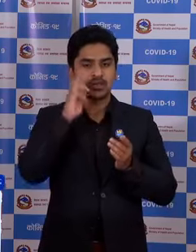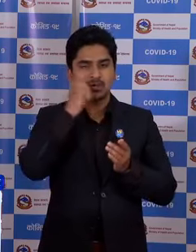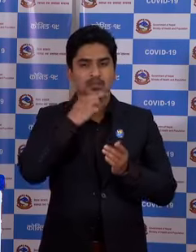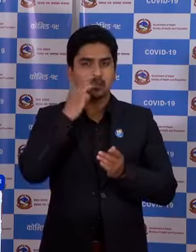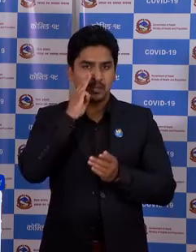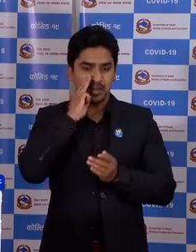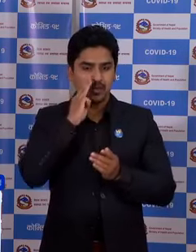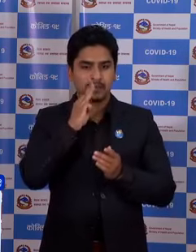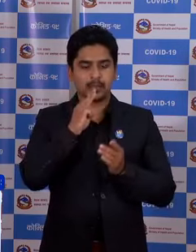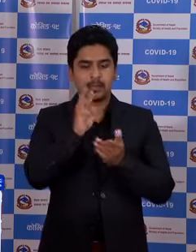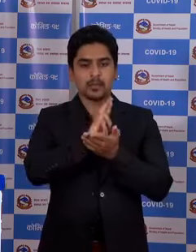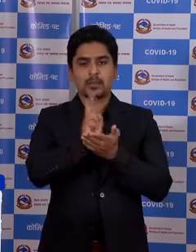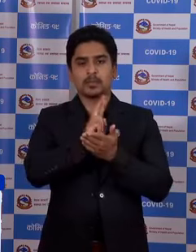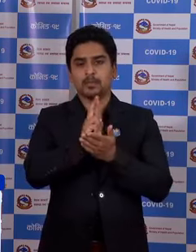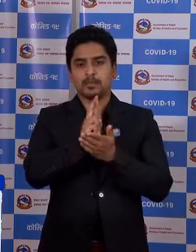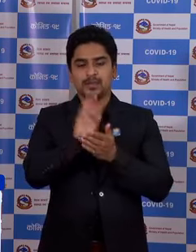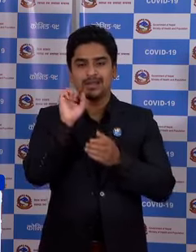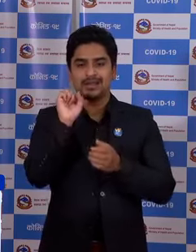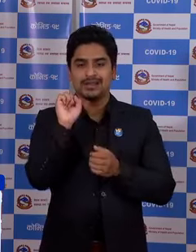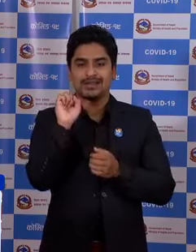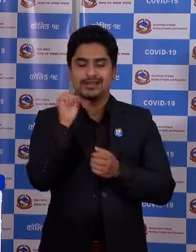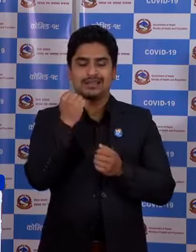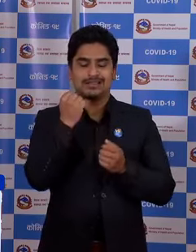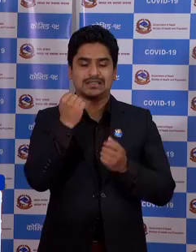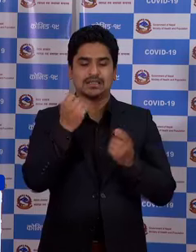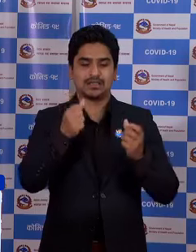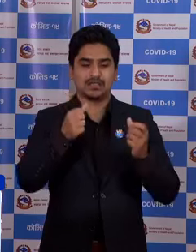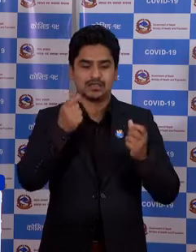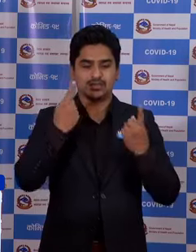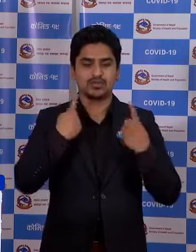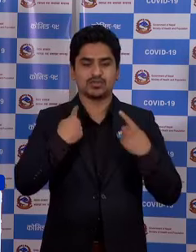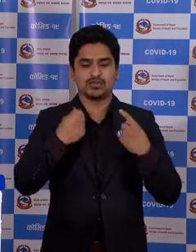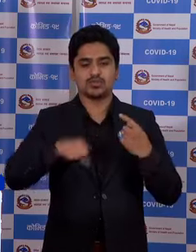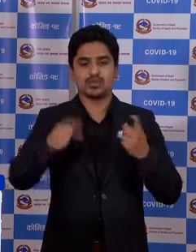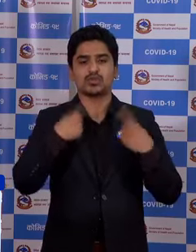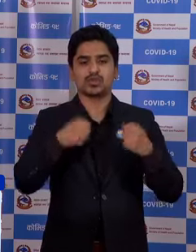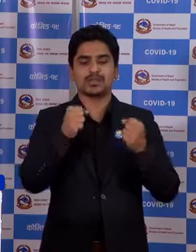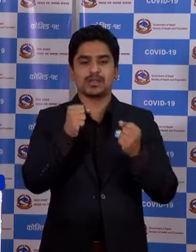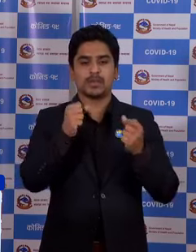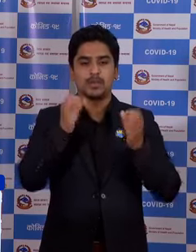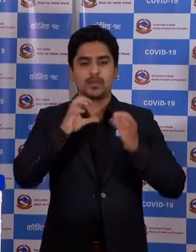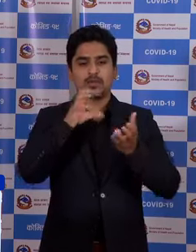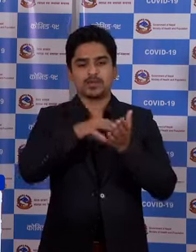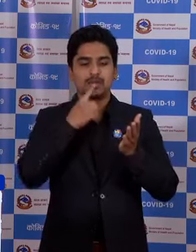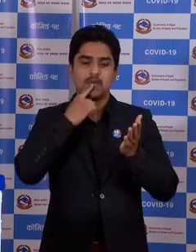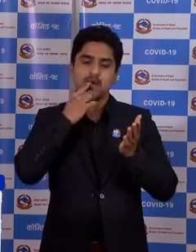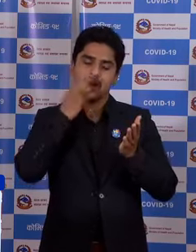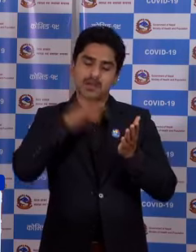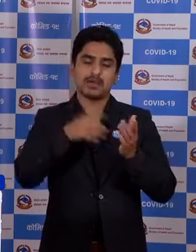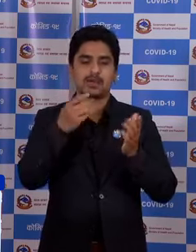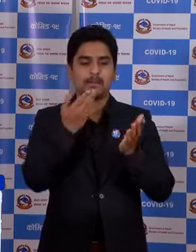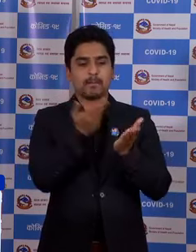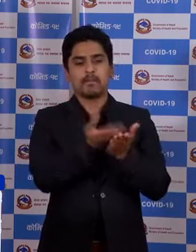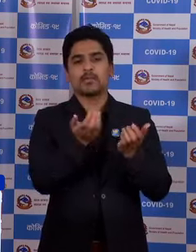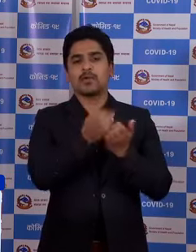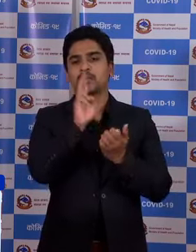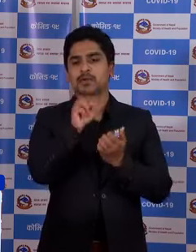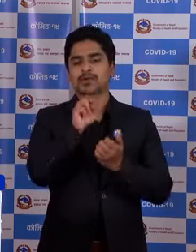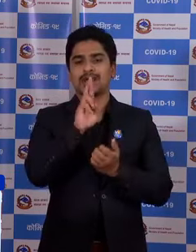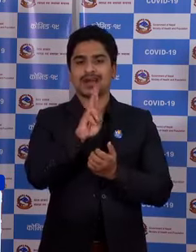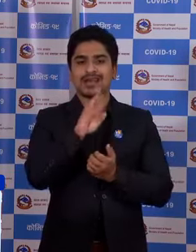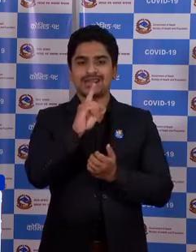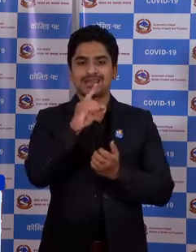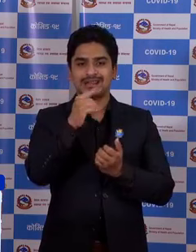रूपमा प्रतिवेदन राष्ट्रिय जनस्वास्थ्य प्रयोगशालामा अनिवार्य रूपमा पेश गर्नुपर्नेछ र